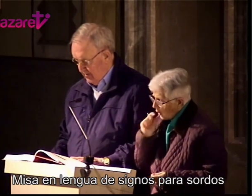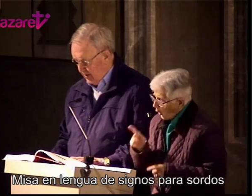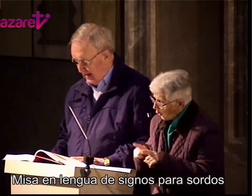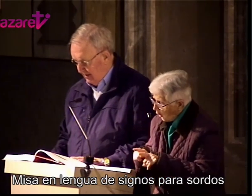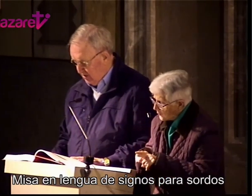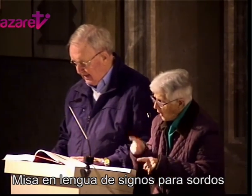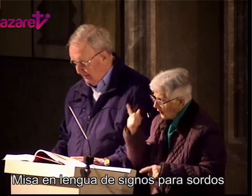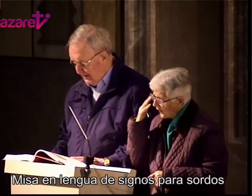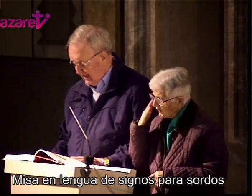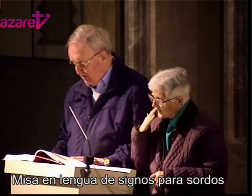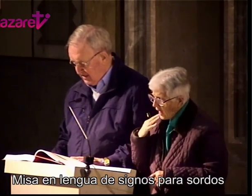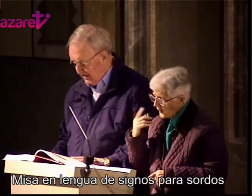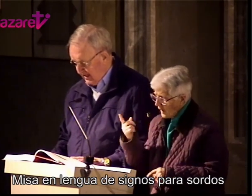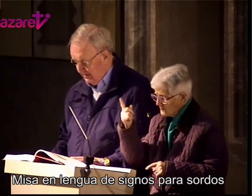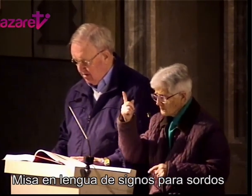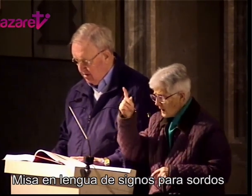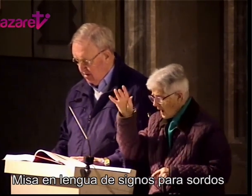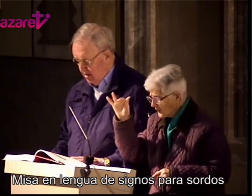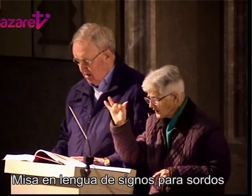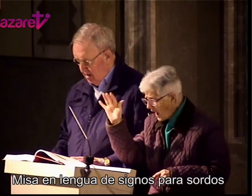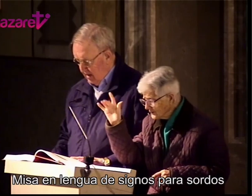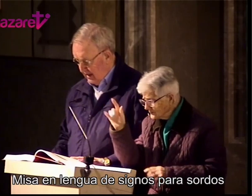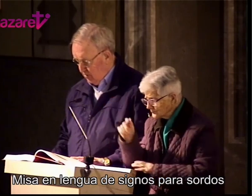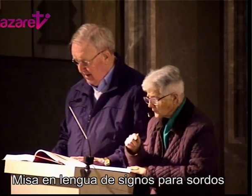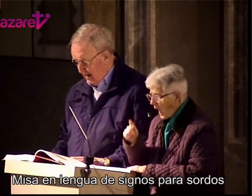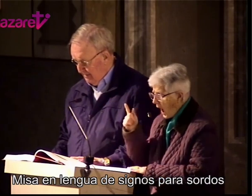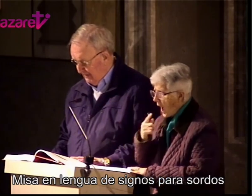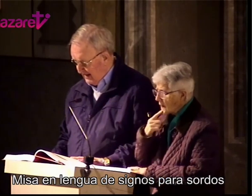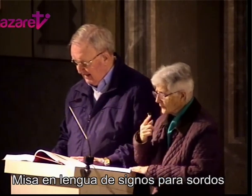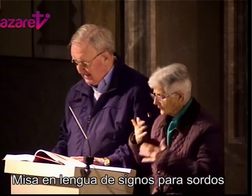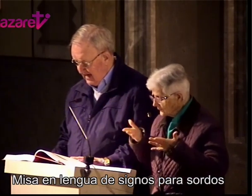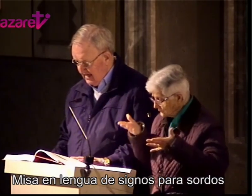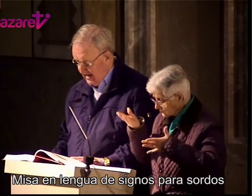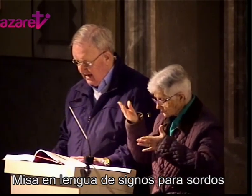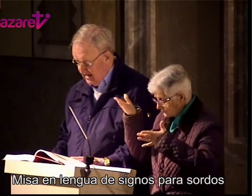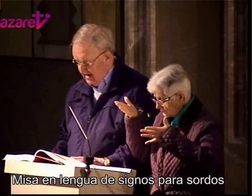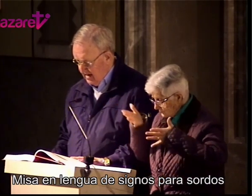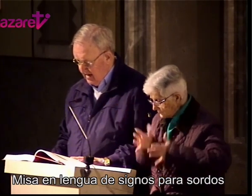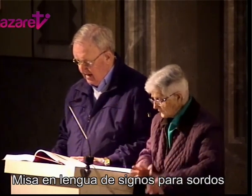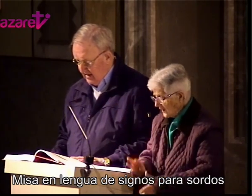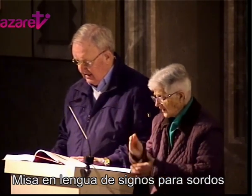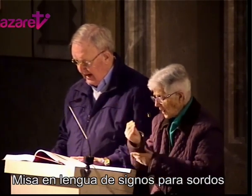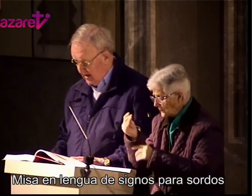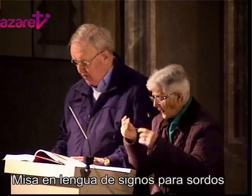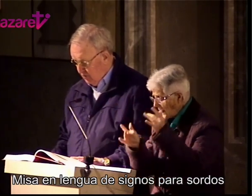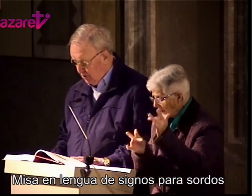Porque la bota que pisa con estrépito y la túnica empapada de sangre serán